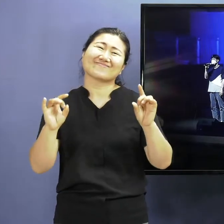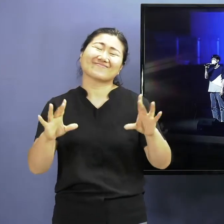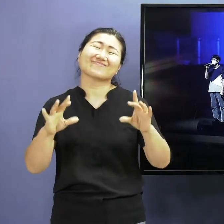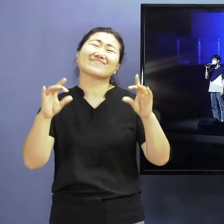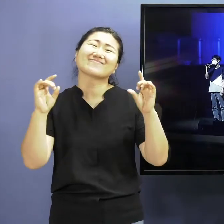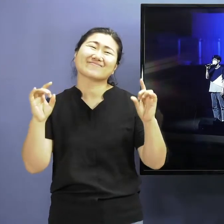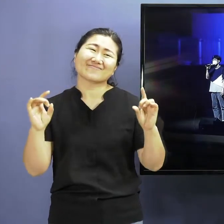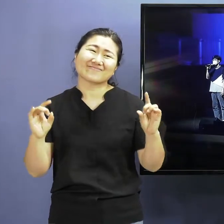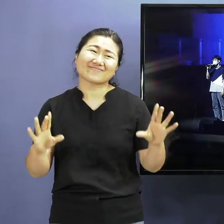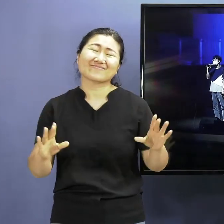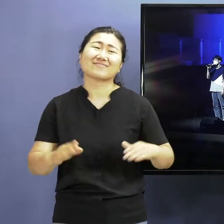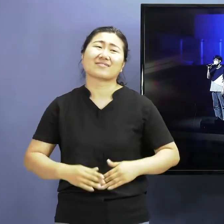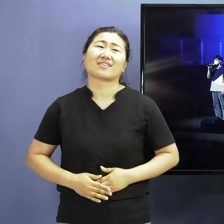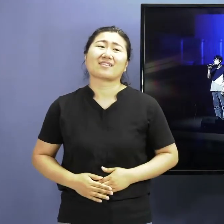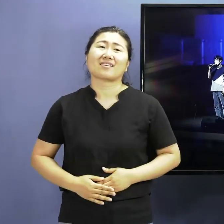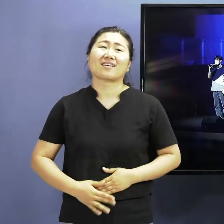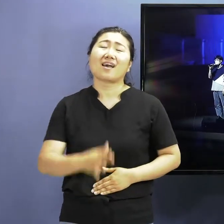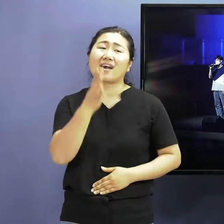순간이